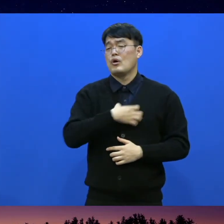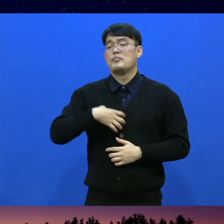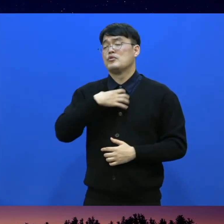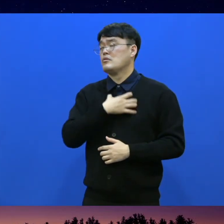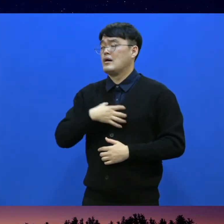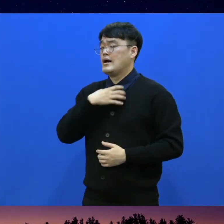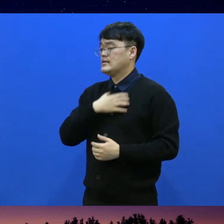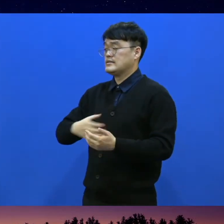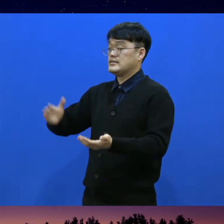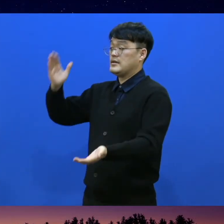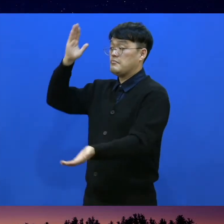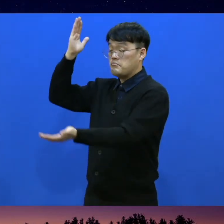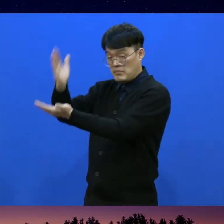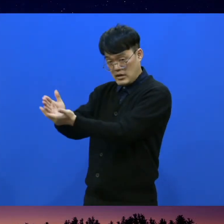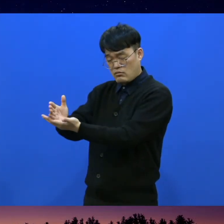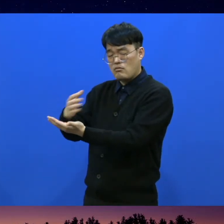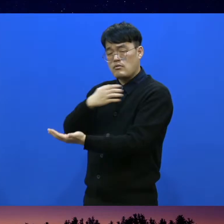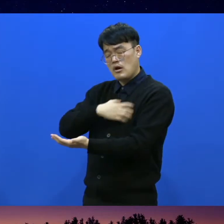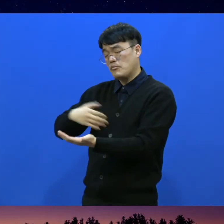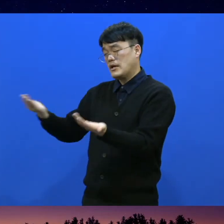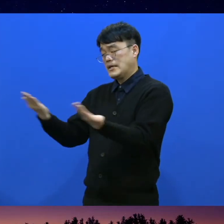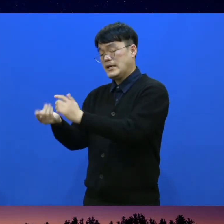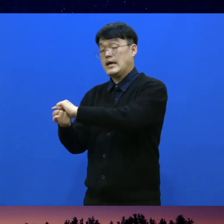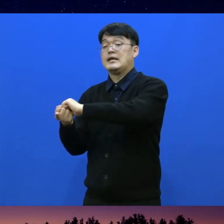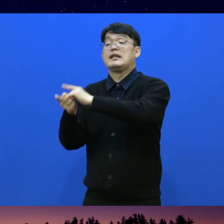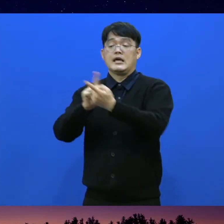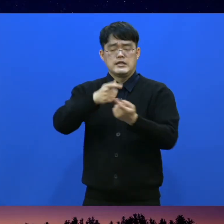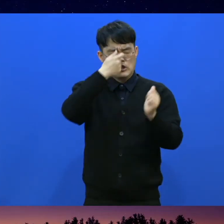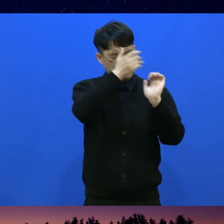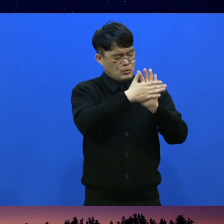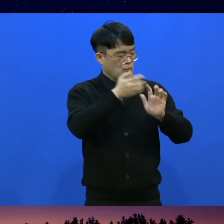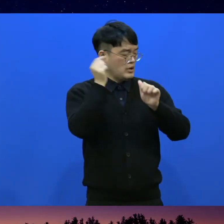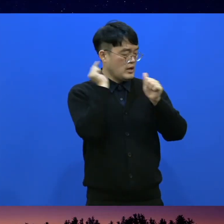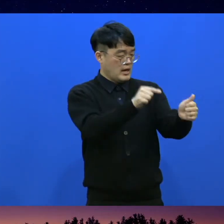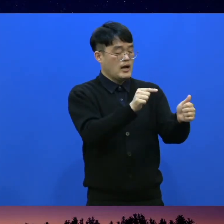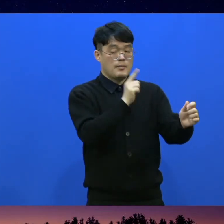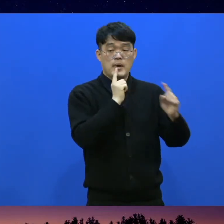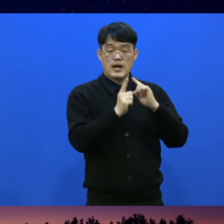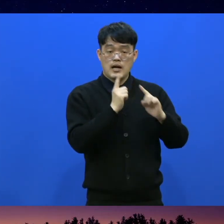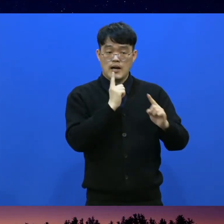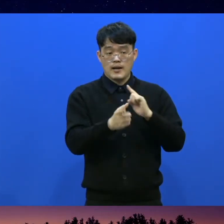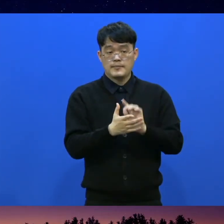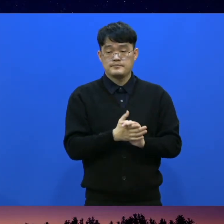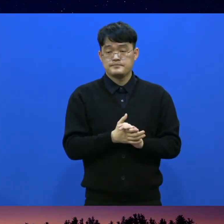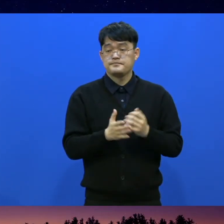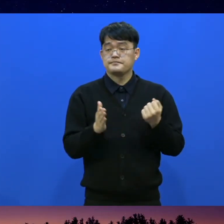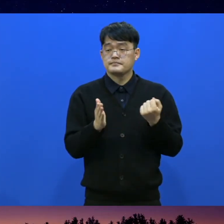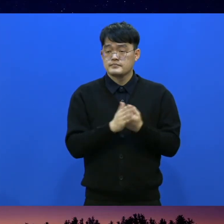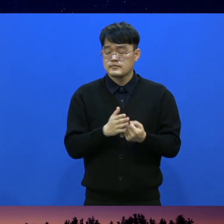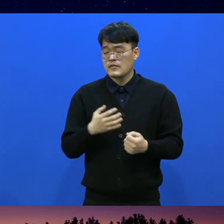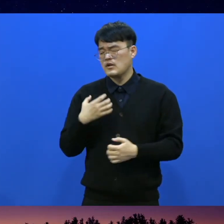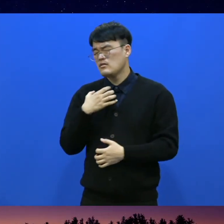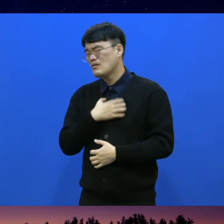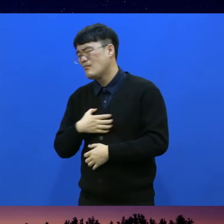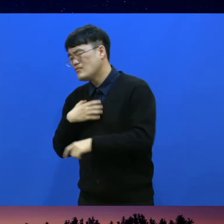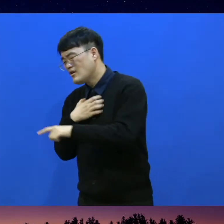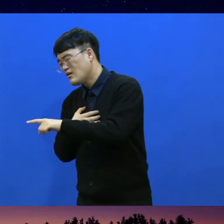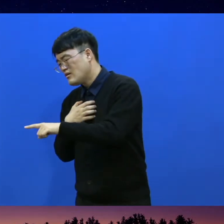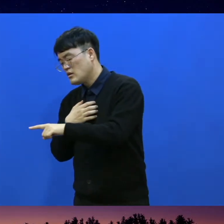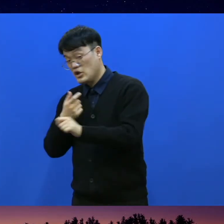염려하는 그 일에 그 대신에 기도하라는 거잖아요. 기도? 그러니까 염려를 기도로 바꾸라는